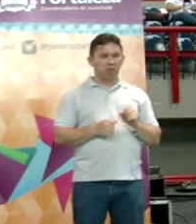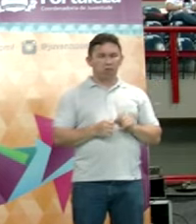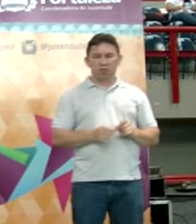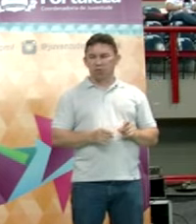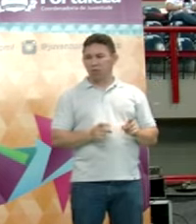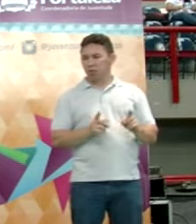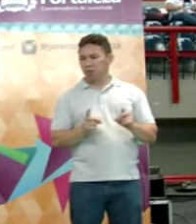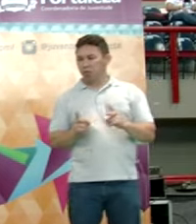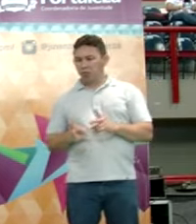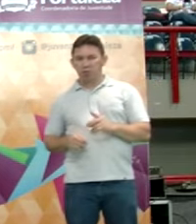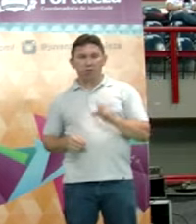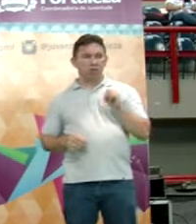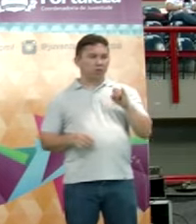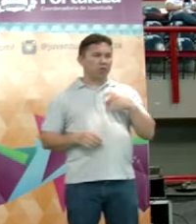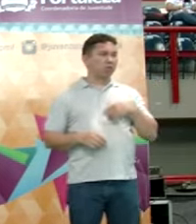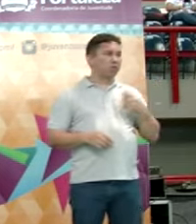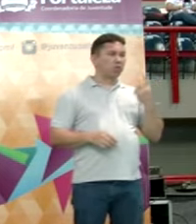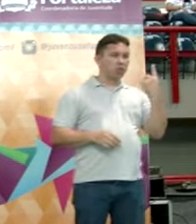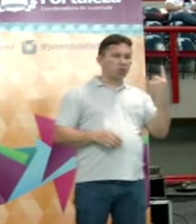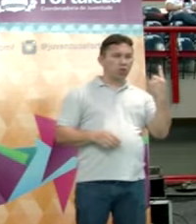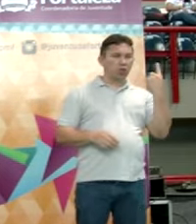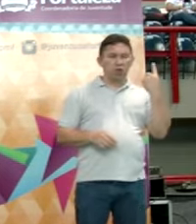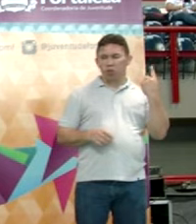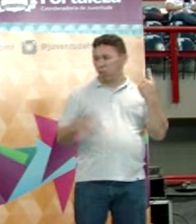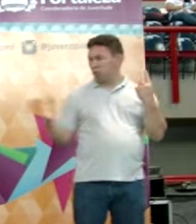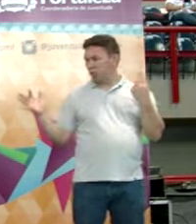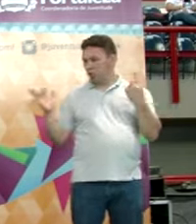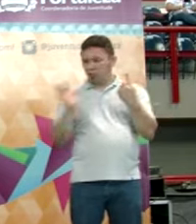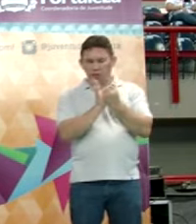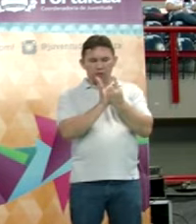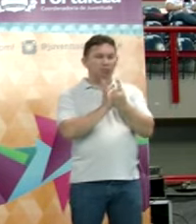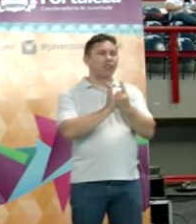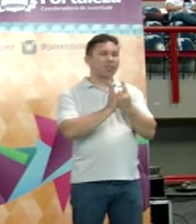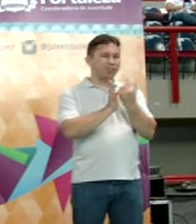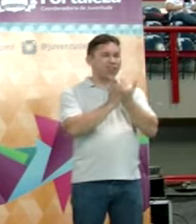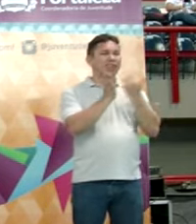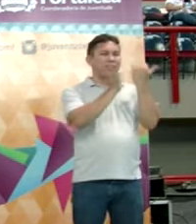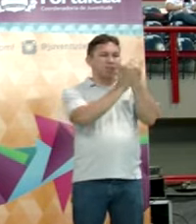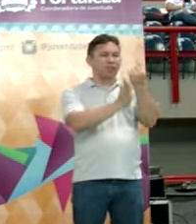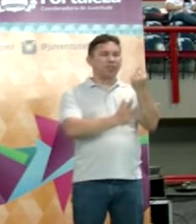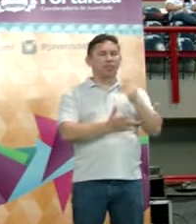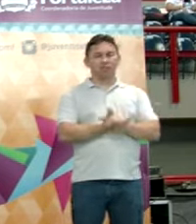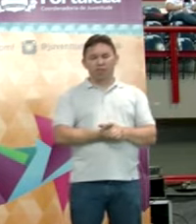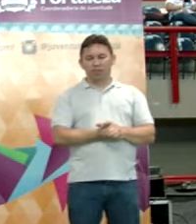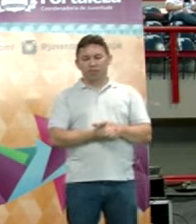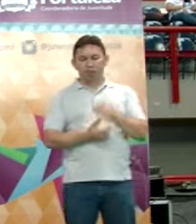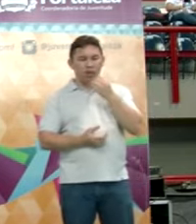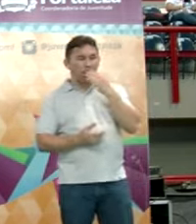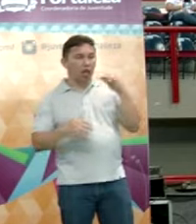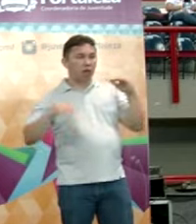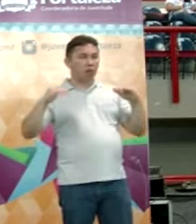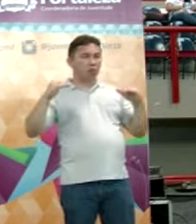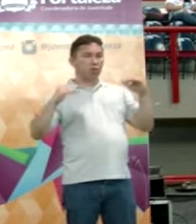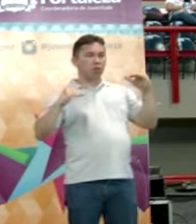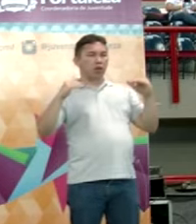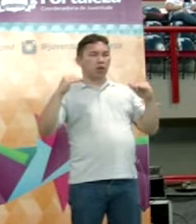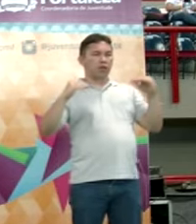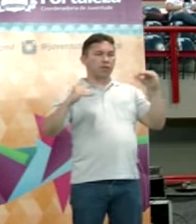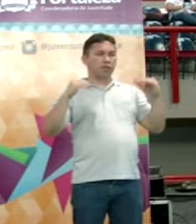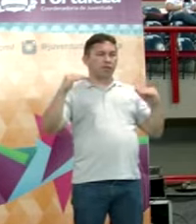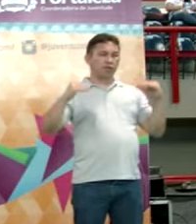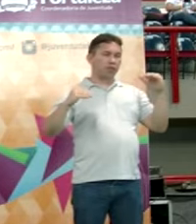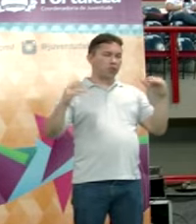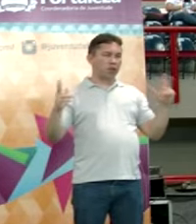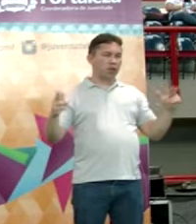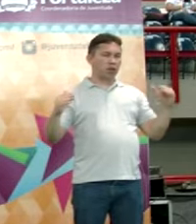não? Taca a faca, eleva o preço pra caramba. O que é bom que aconteça? Um equilíbrio, é ou não é? Entre